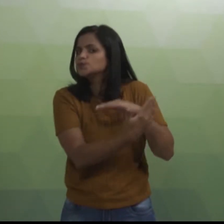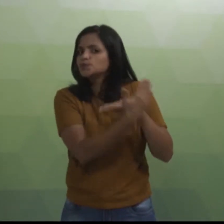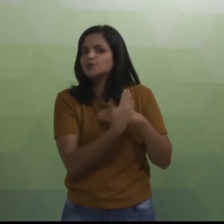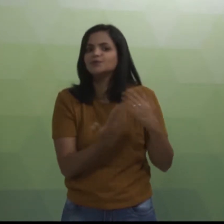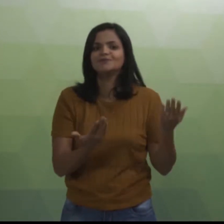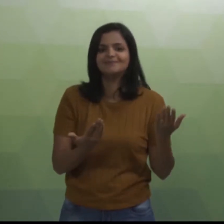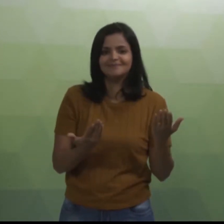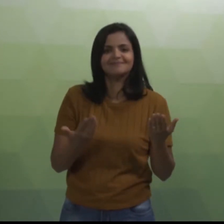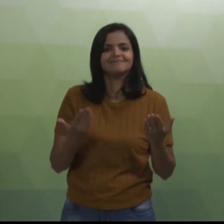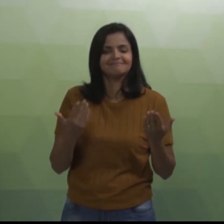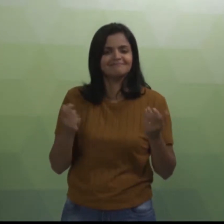ajuda.